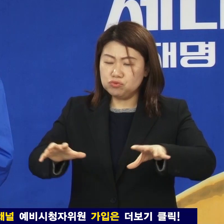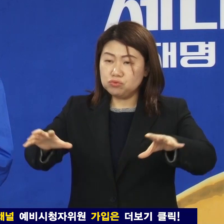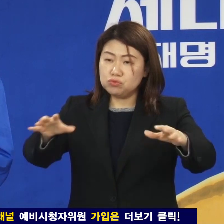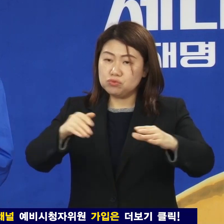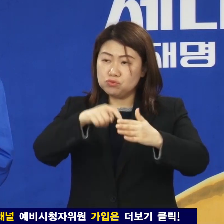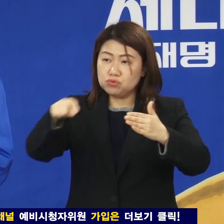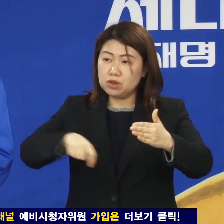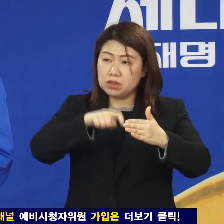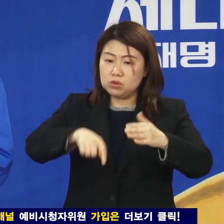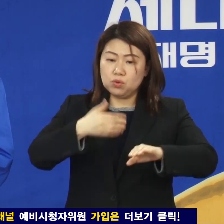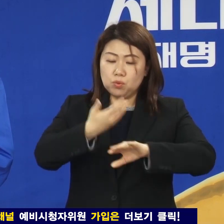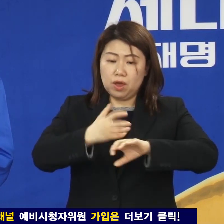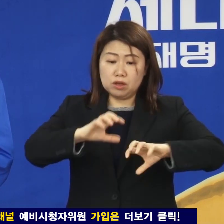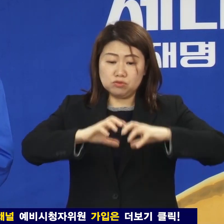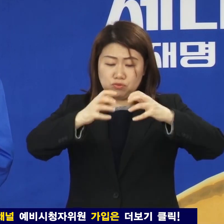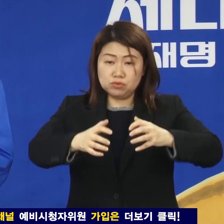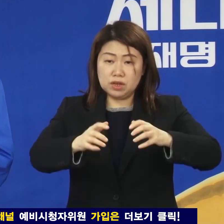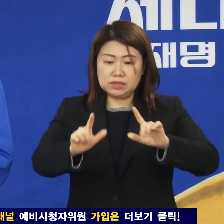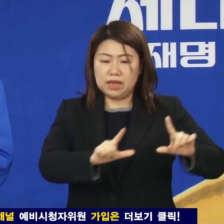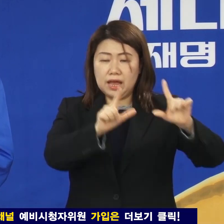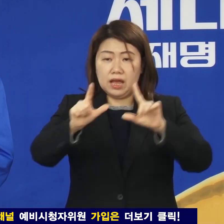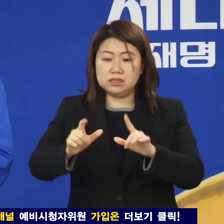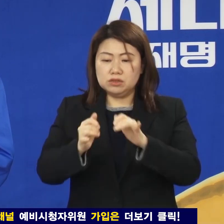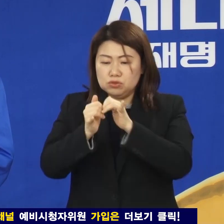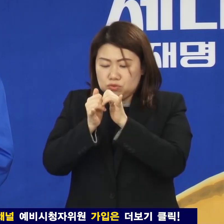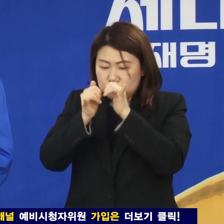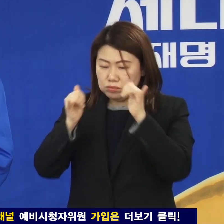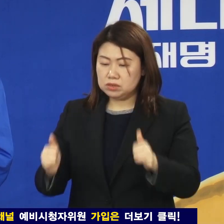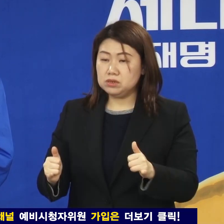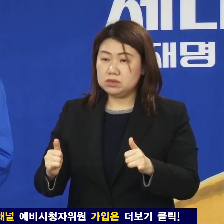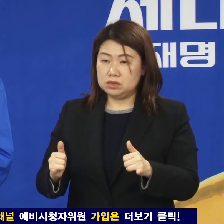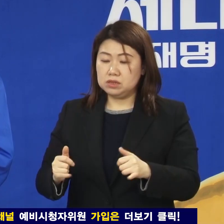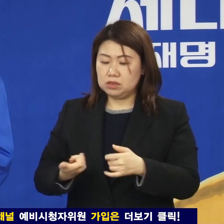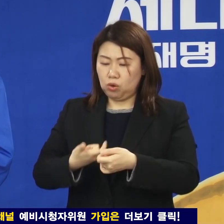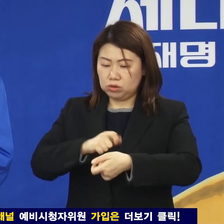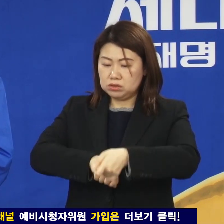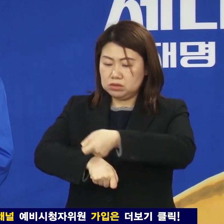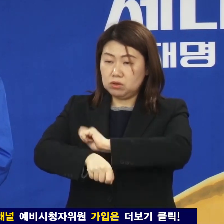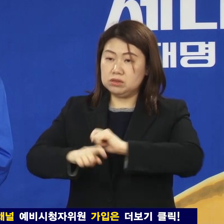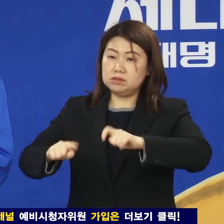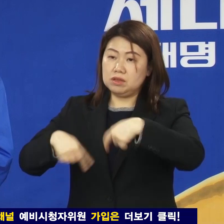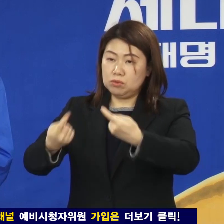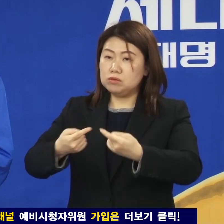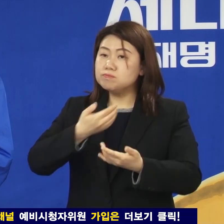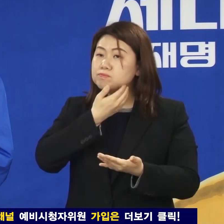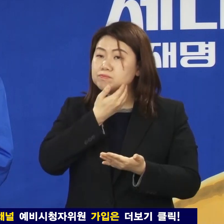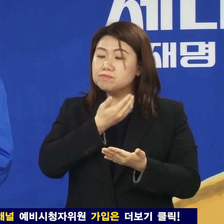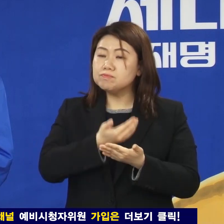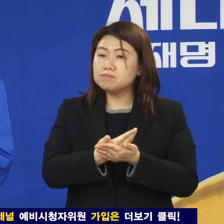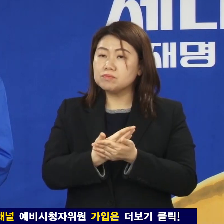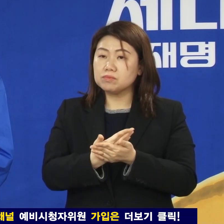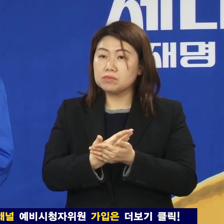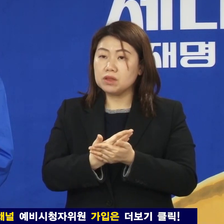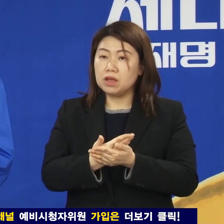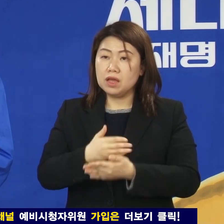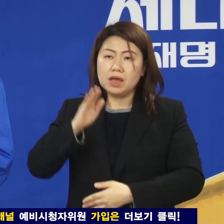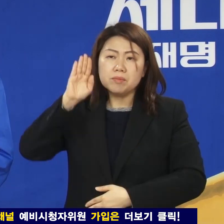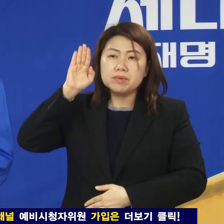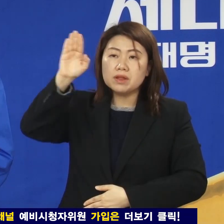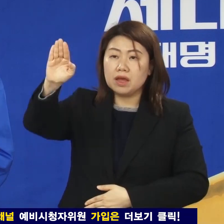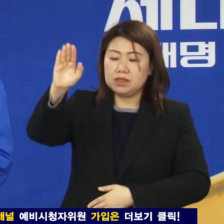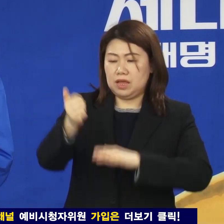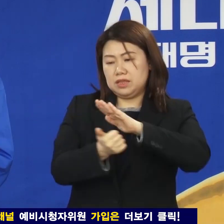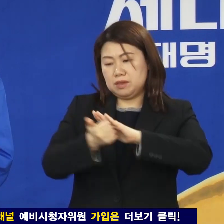해외거주 우리 국민의 적극적 참여가 돋보입니다 주권자 에 투표에는 국가의 미래에 대한